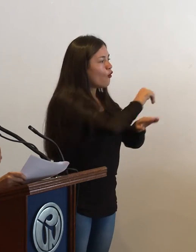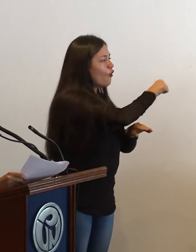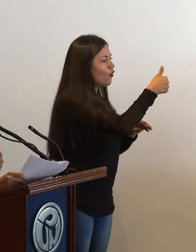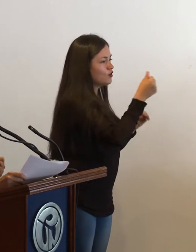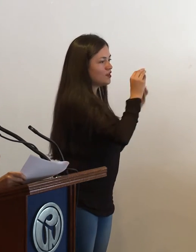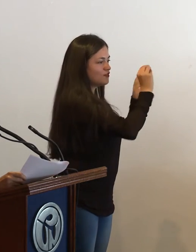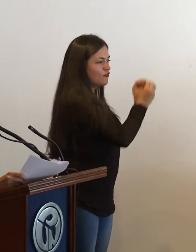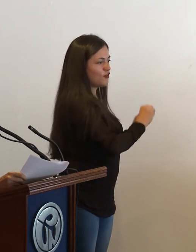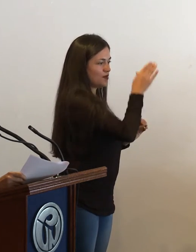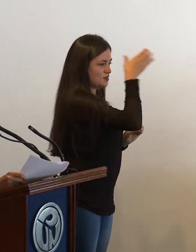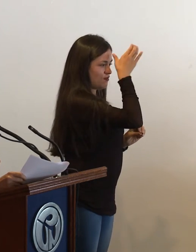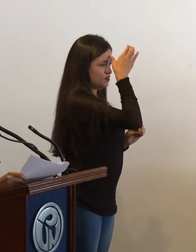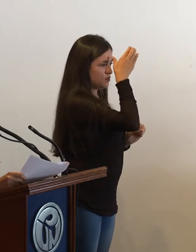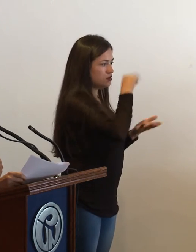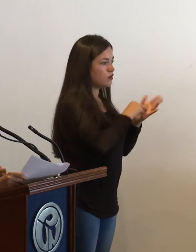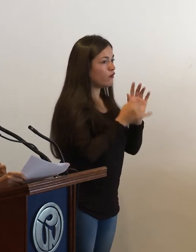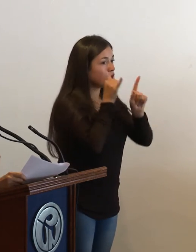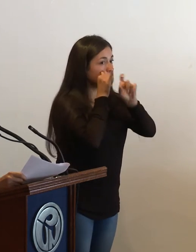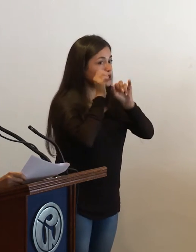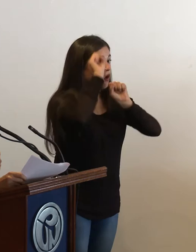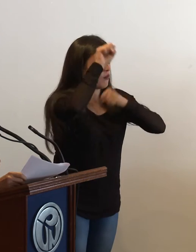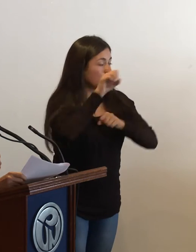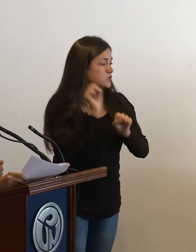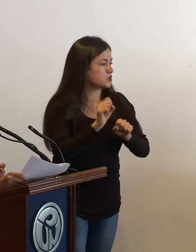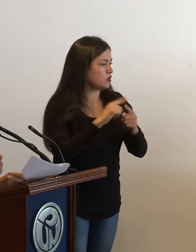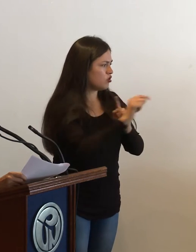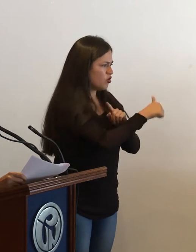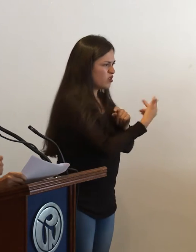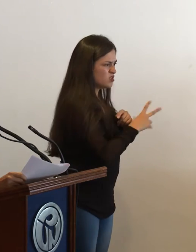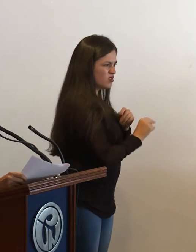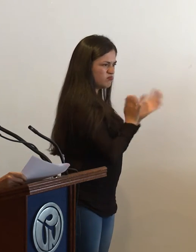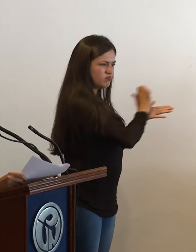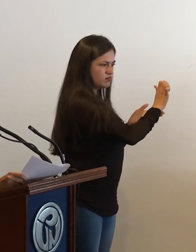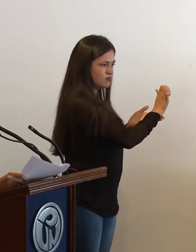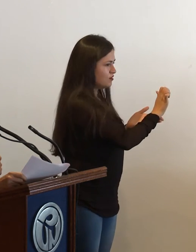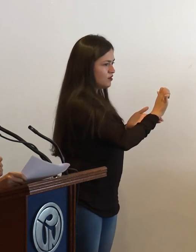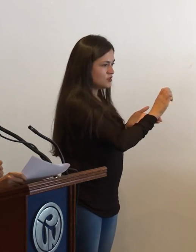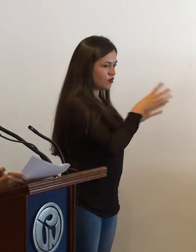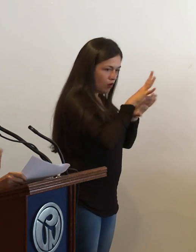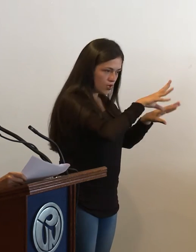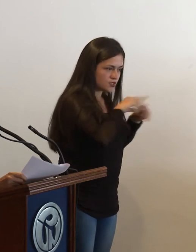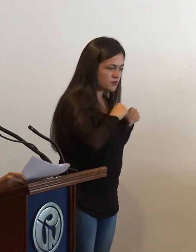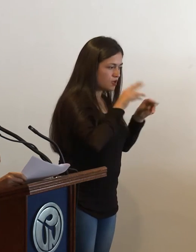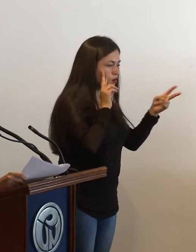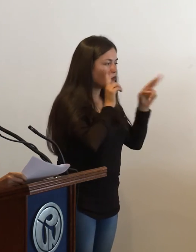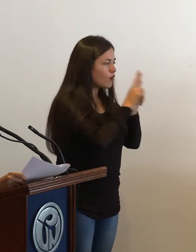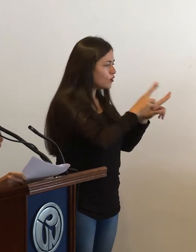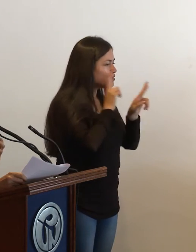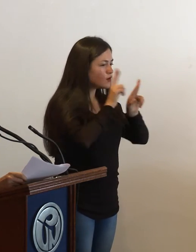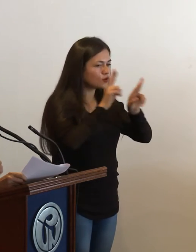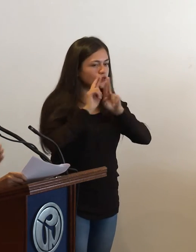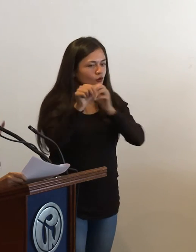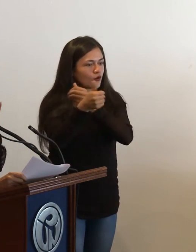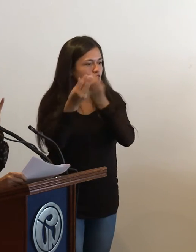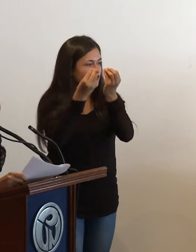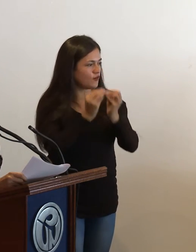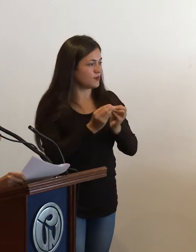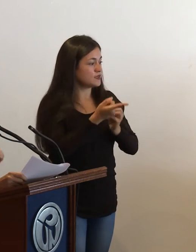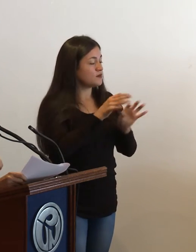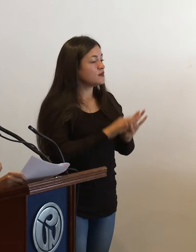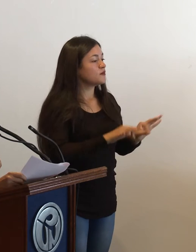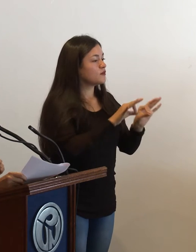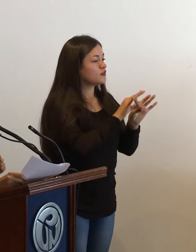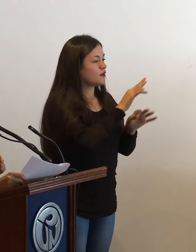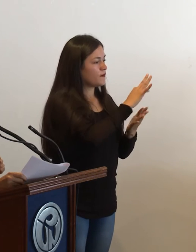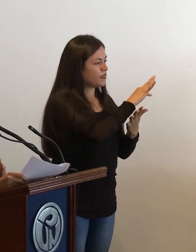otros de los sujetos en contexto. Y es por esto que el debate, además de lo transdisciplinar, en especial